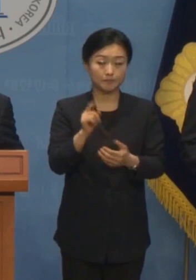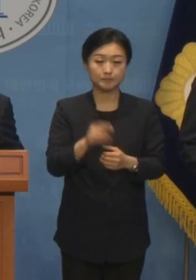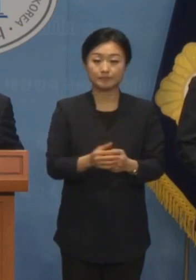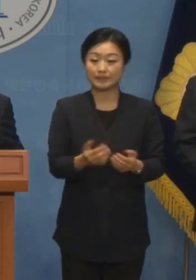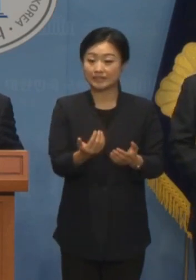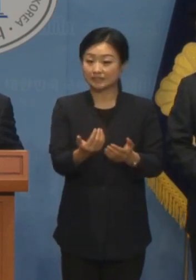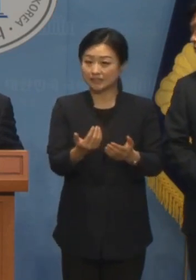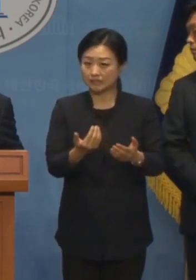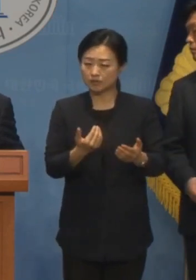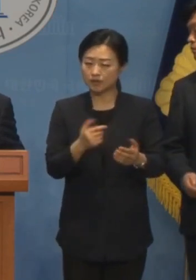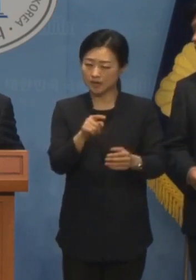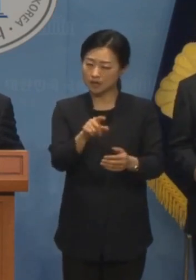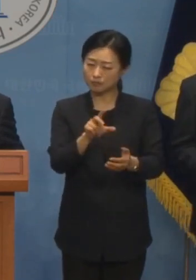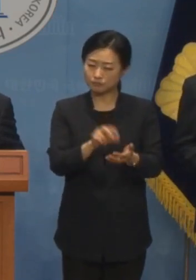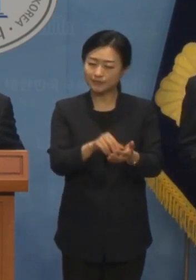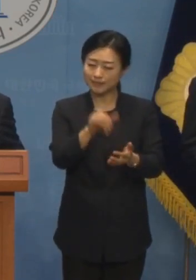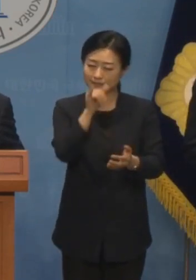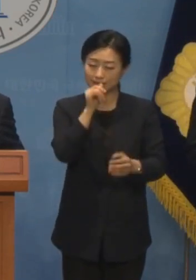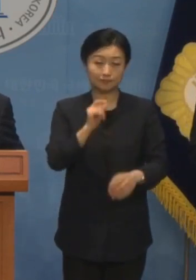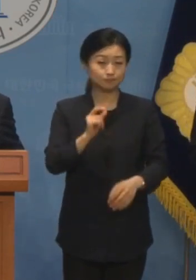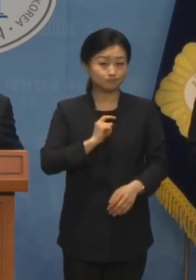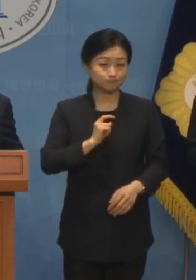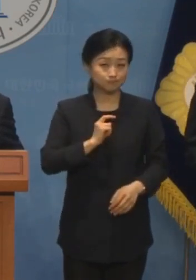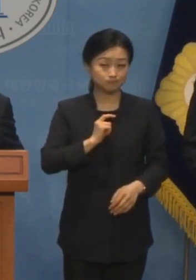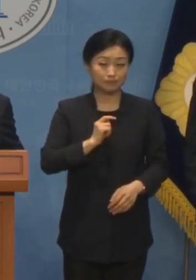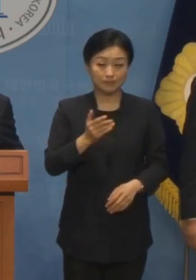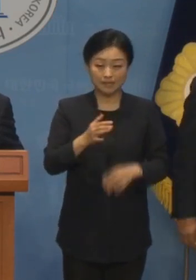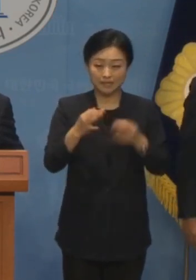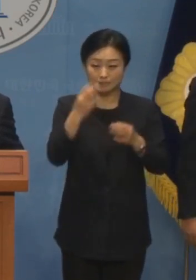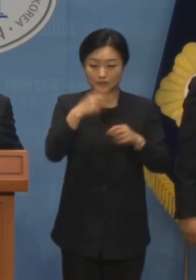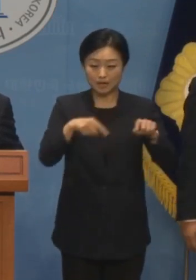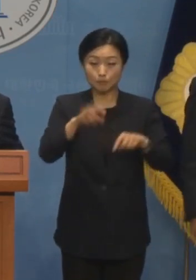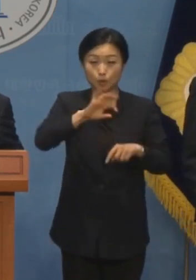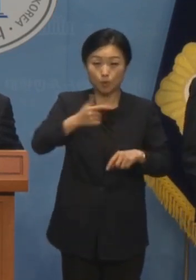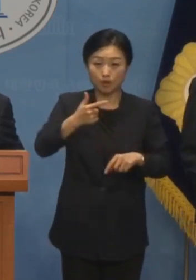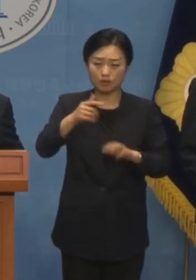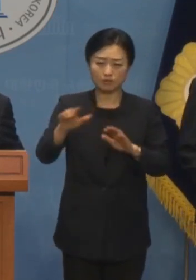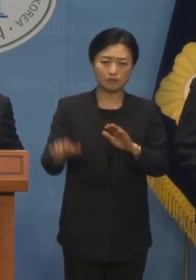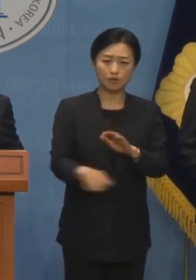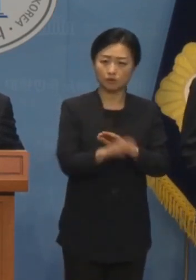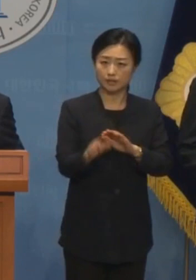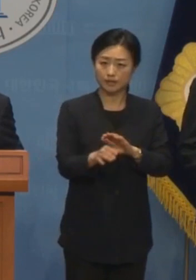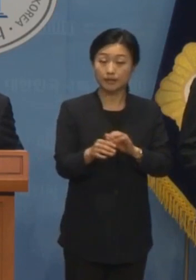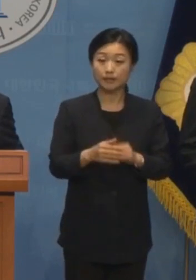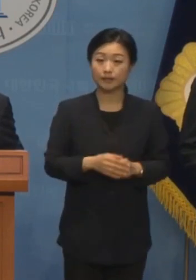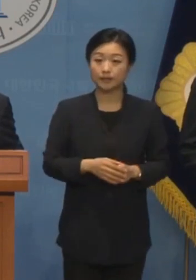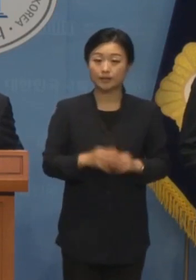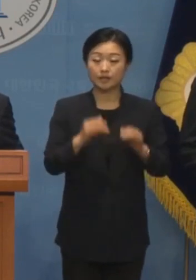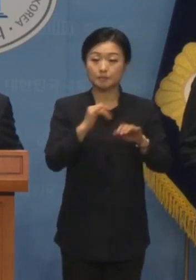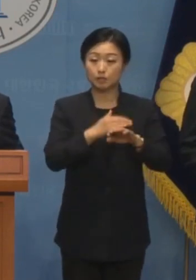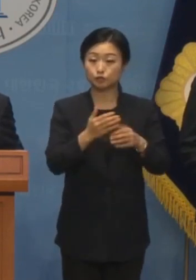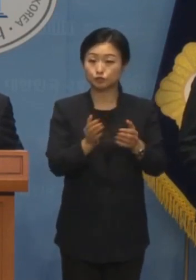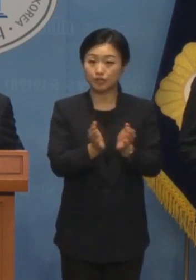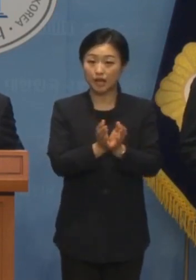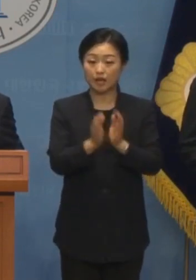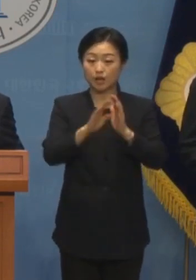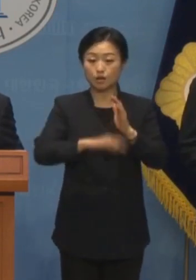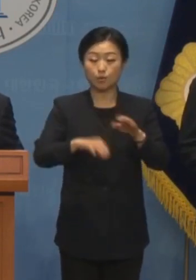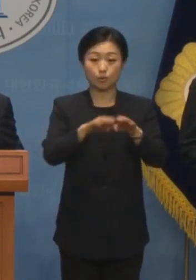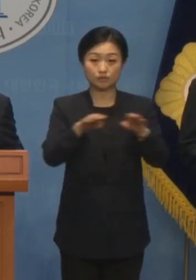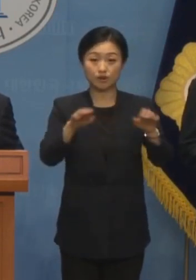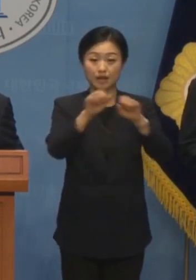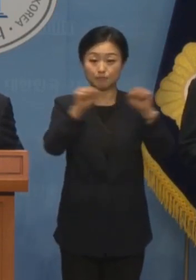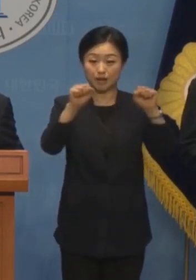사전에 징후가 분명했었는데도 금융감독 체계는 부실하기 짝이 없었고 민주당이 공정한